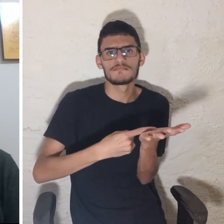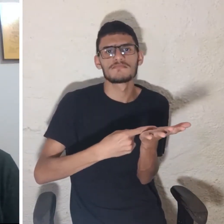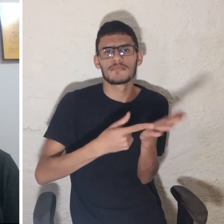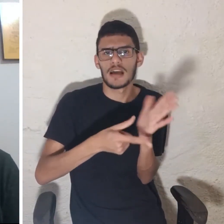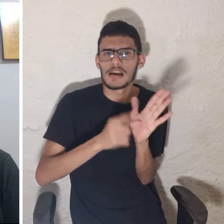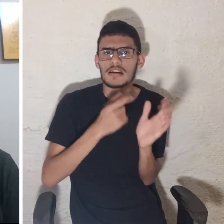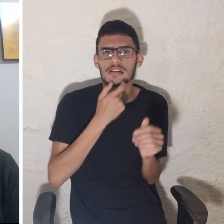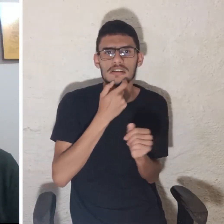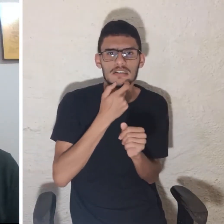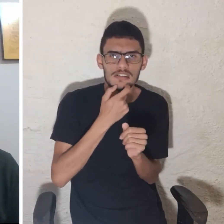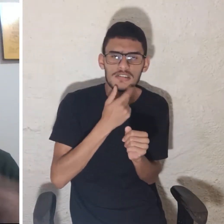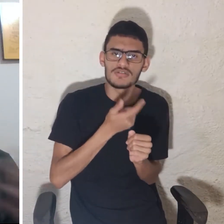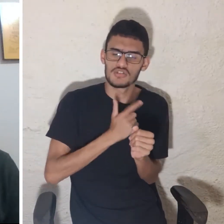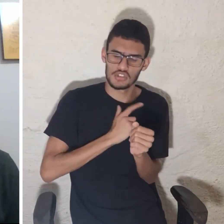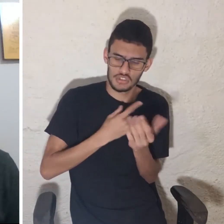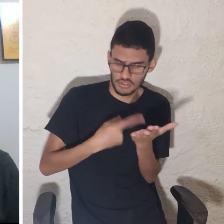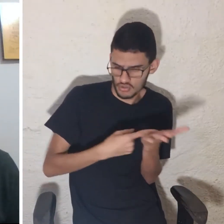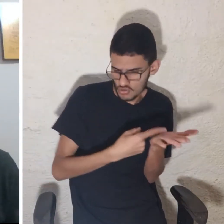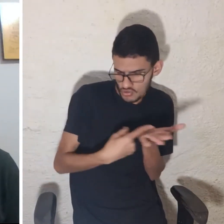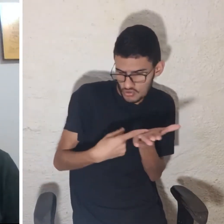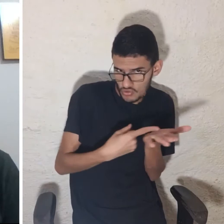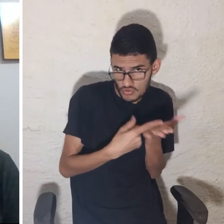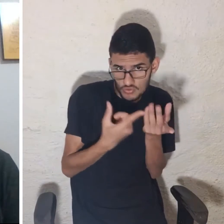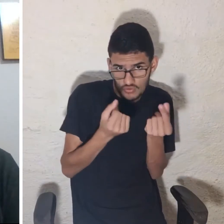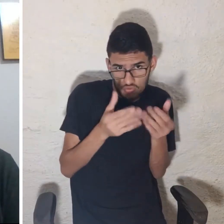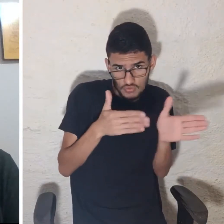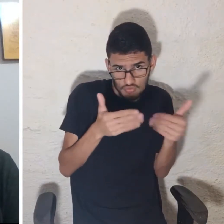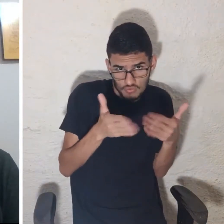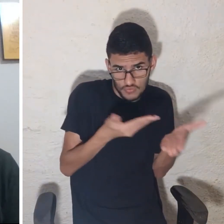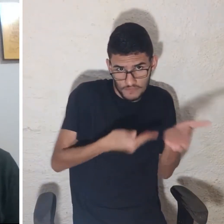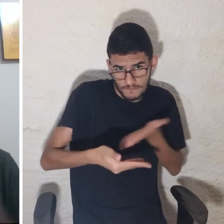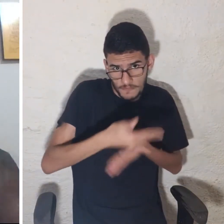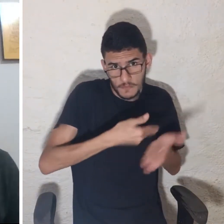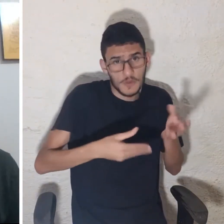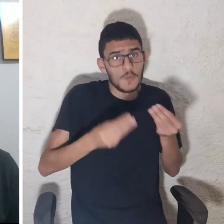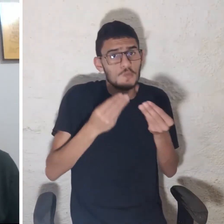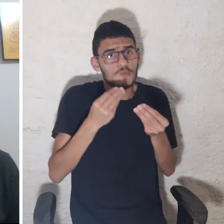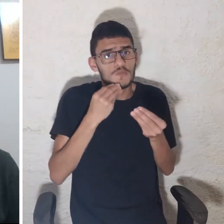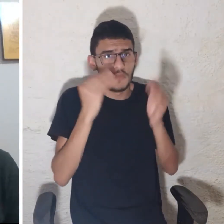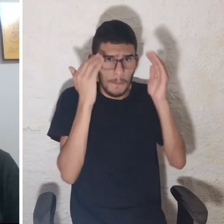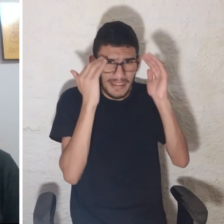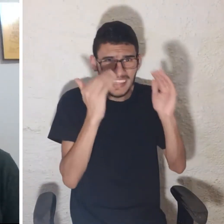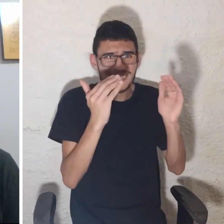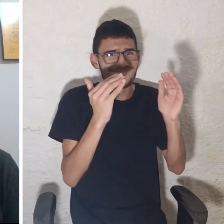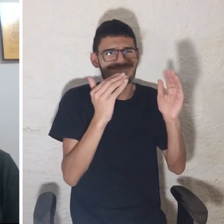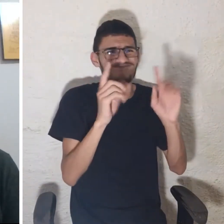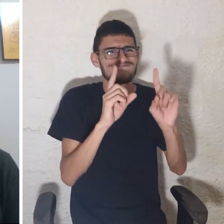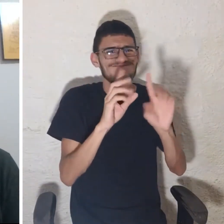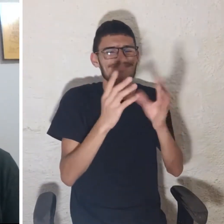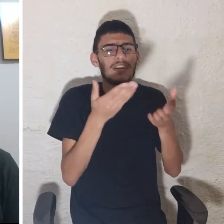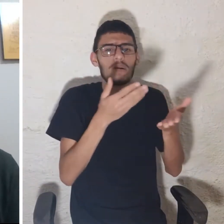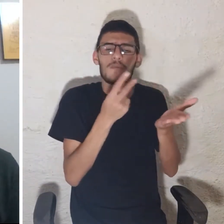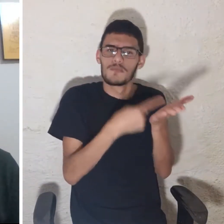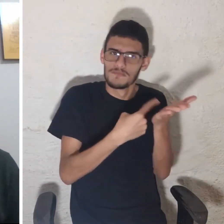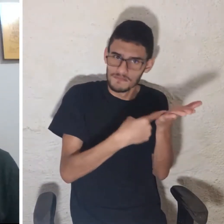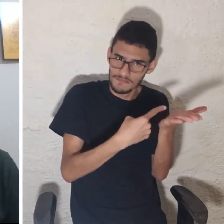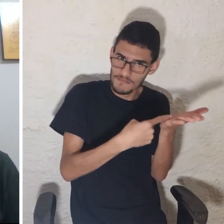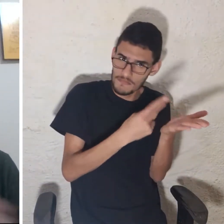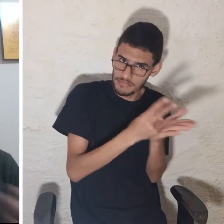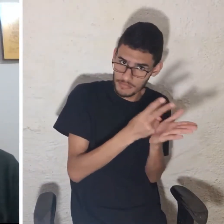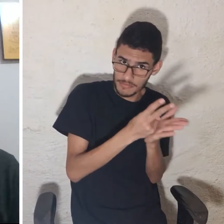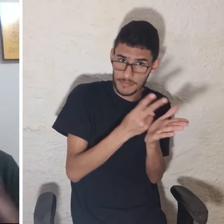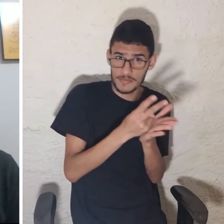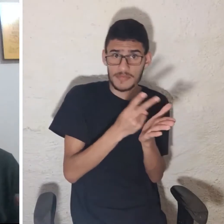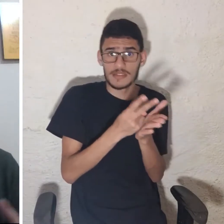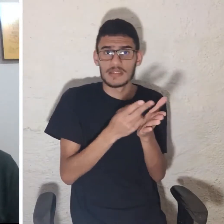dos ingleses, que tinha acordos comerciais com a Inglaterra e que não podia obedecer por conta disso, né? E aí, então, o rei